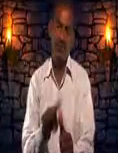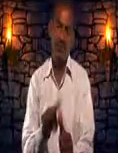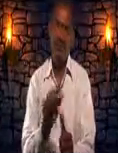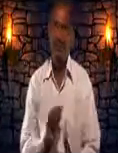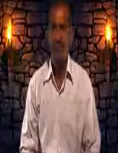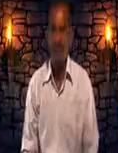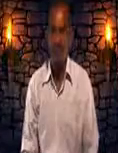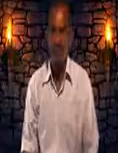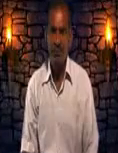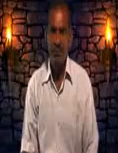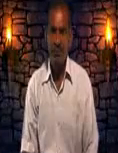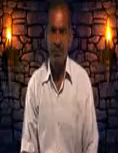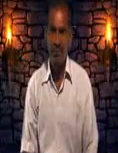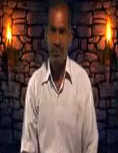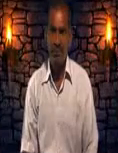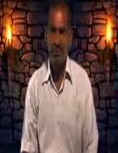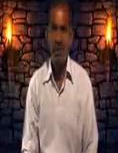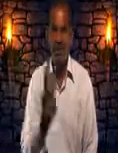என்றார்.